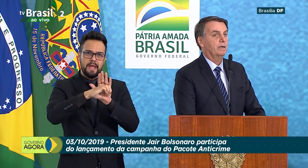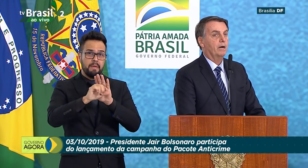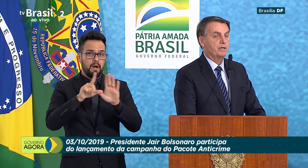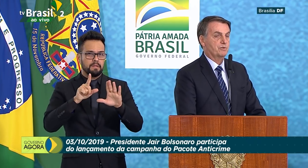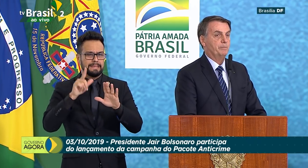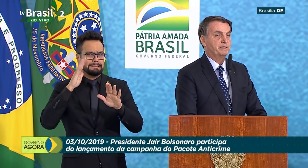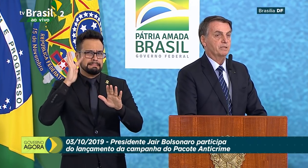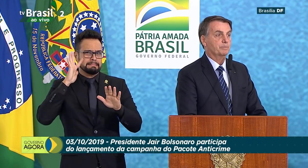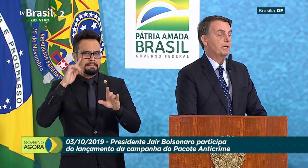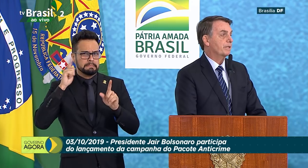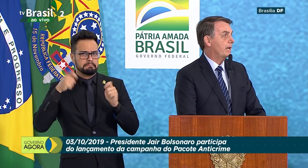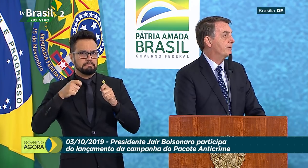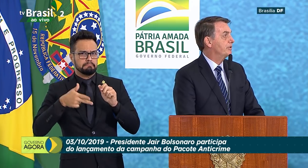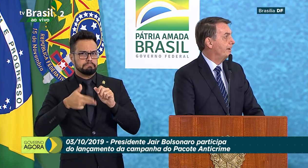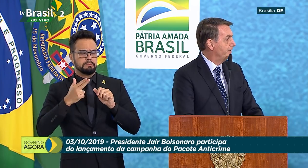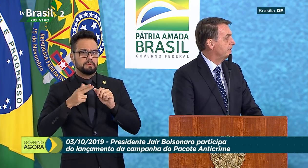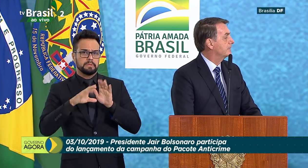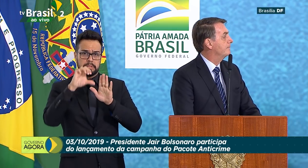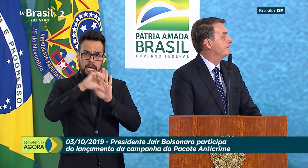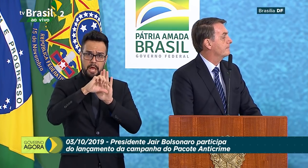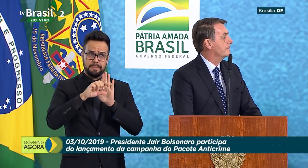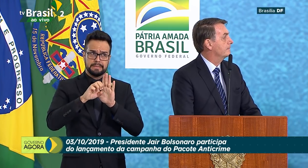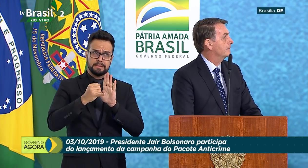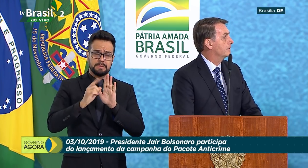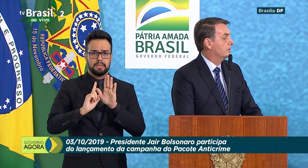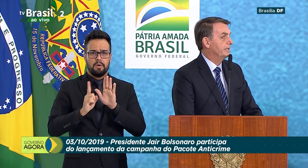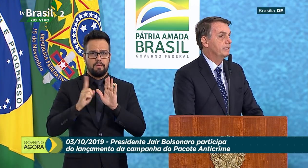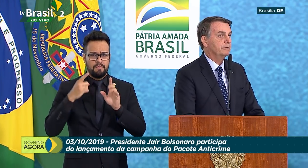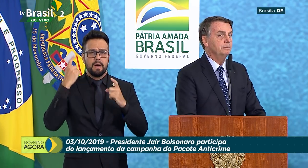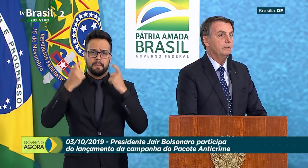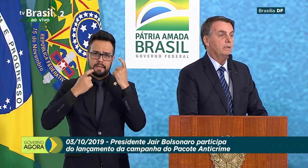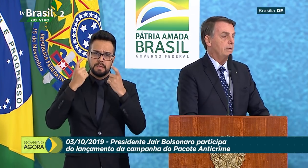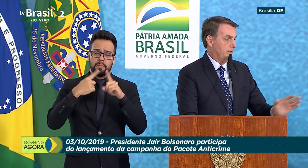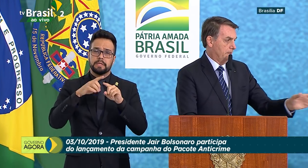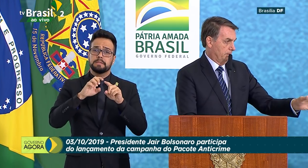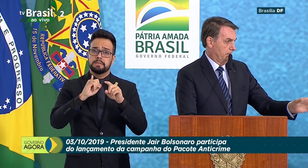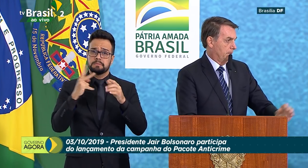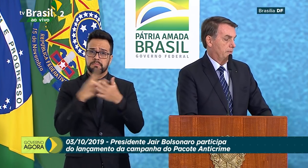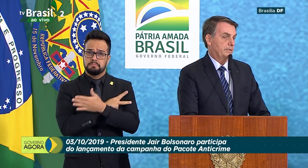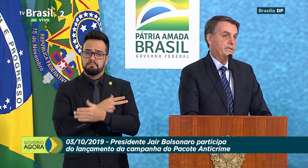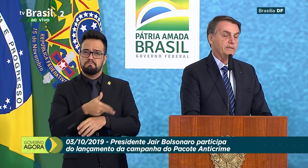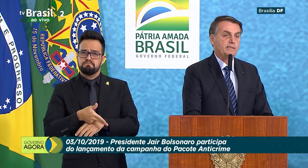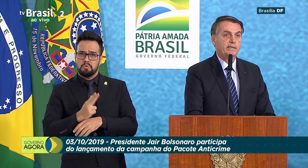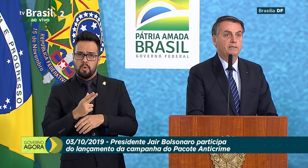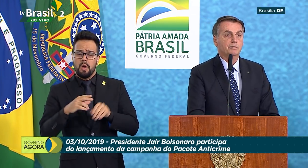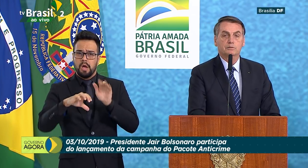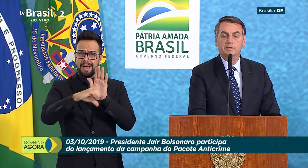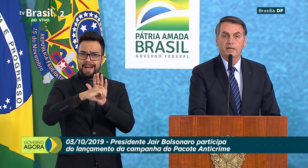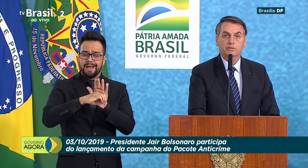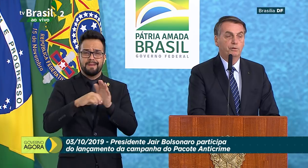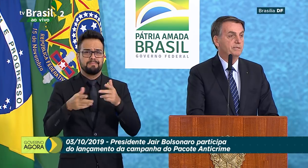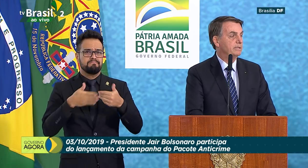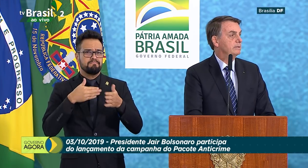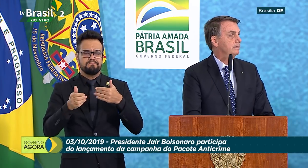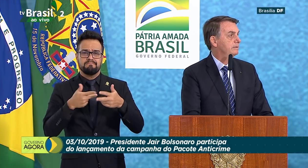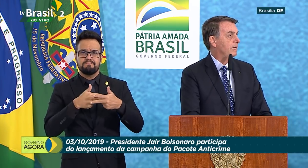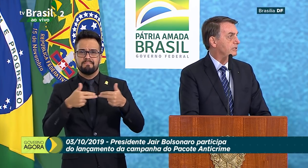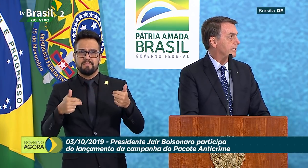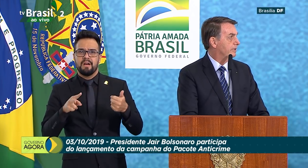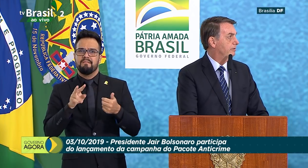muito antes de cometê-lo, porque sabe que uma vez cometendo, certas regalias, como